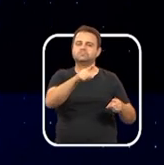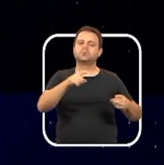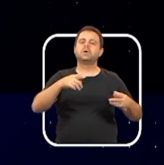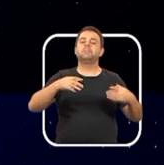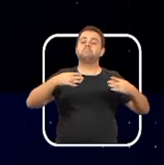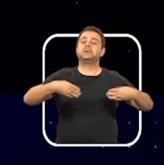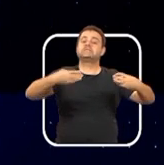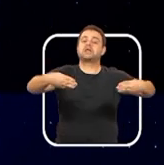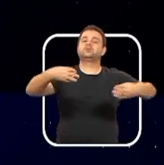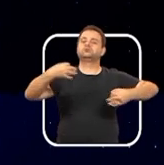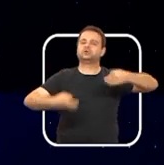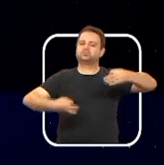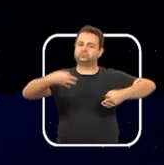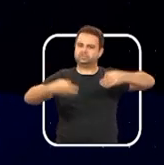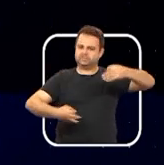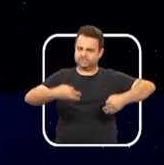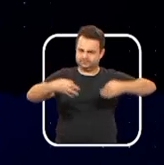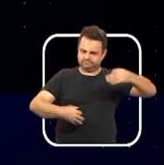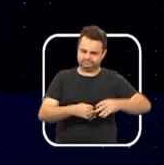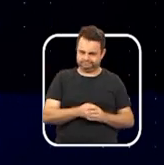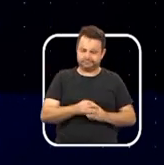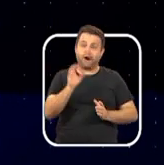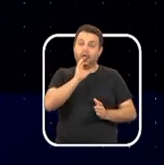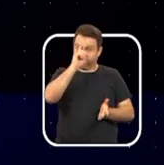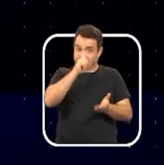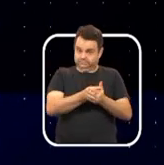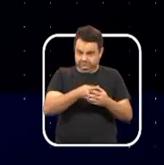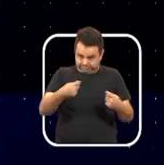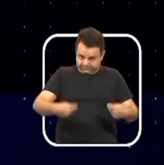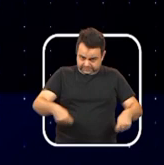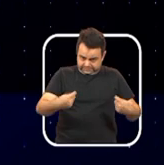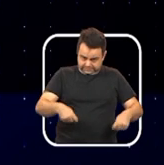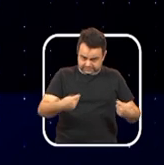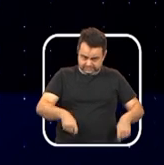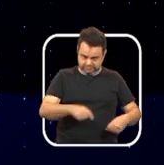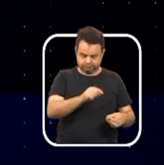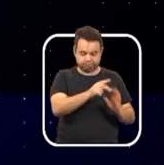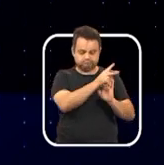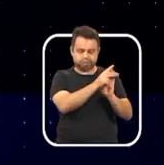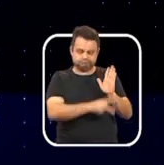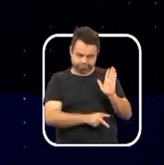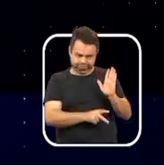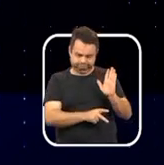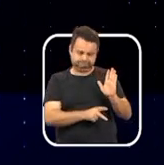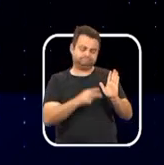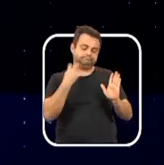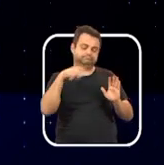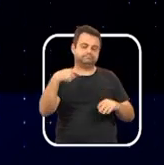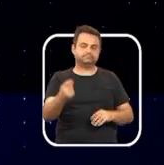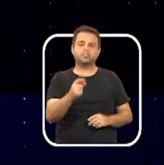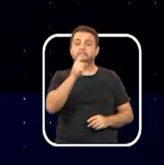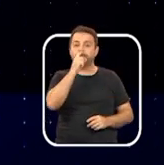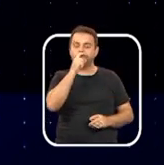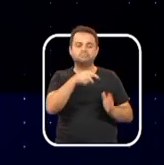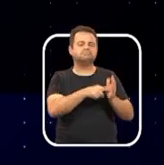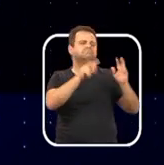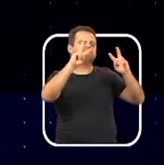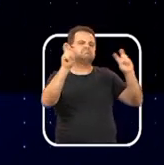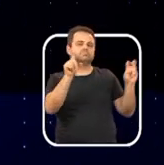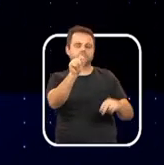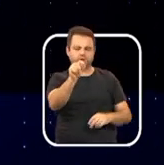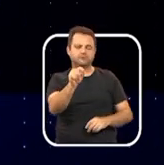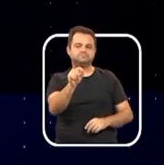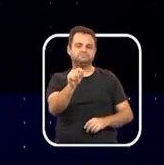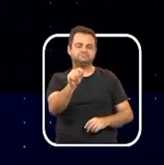Justiça. Em regime de urgência, foi aprovada a proposta de Pedro Roberto, que declara de utilidade